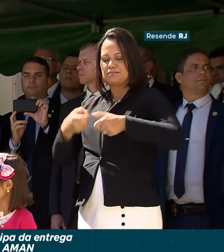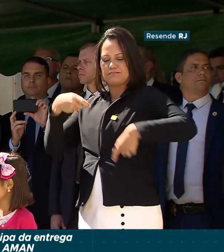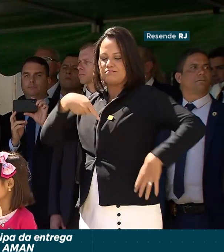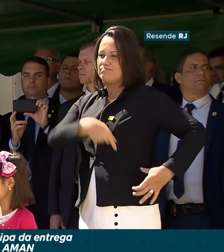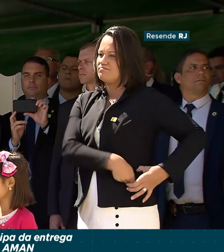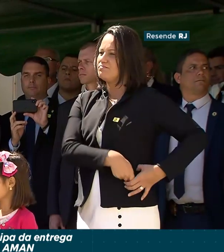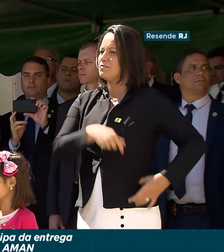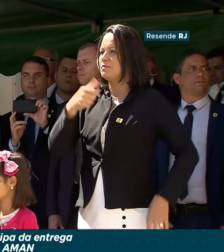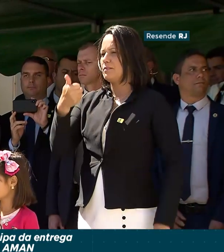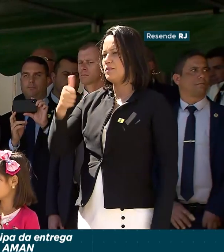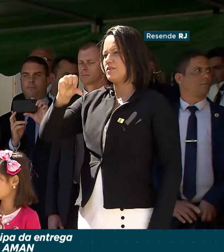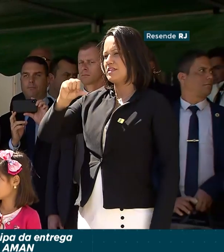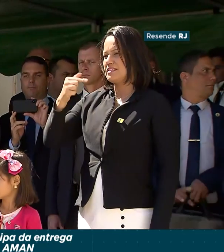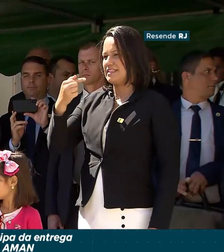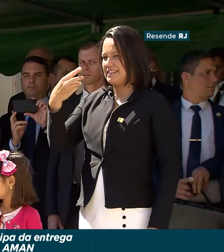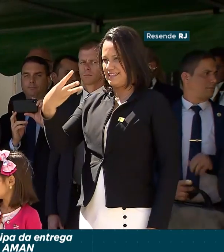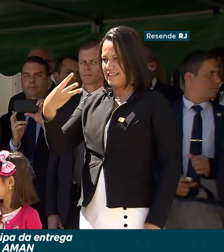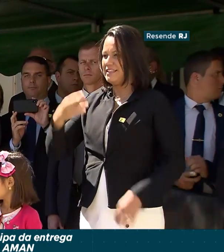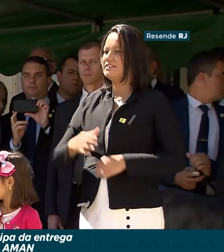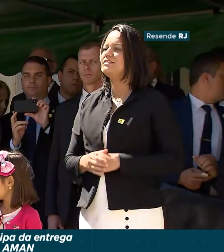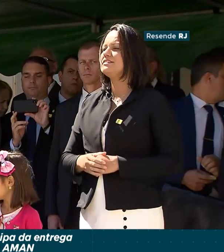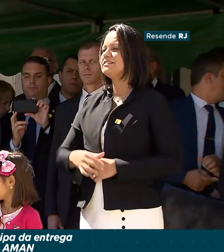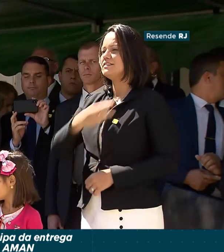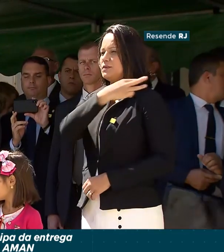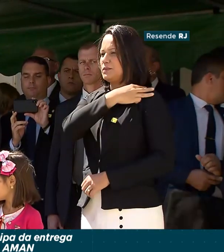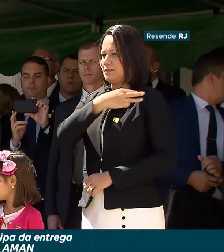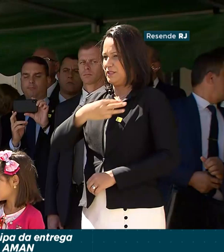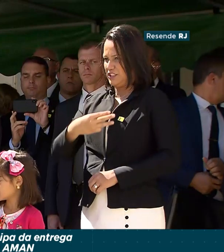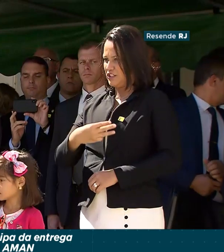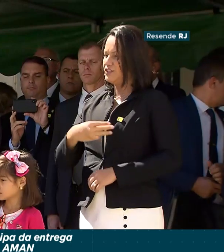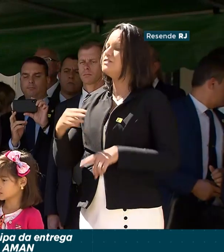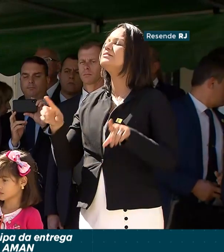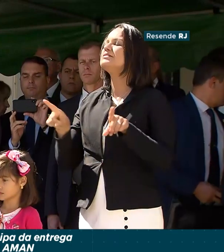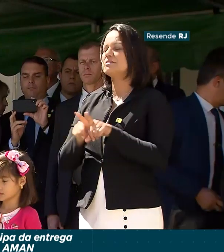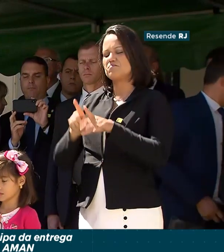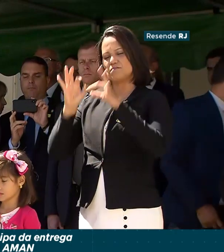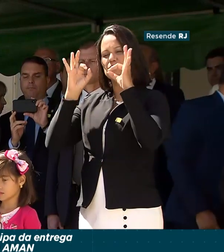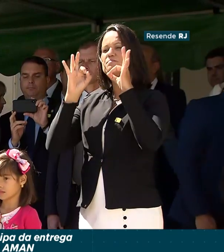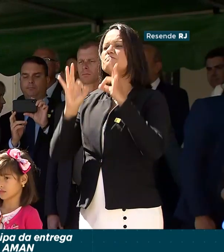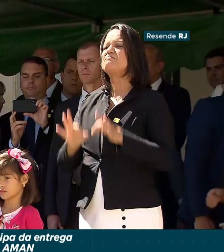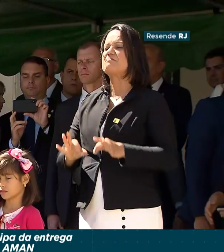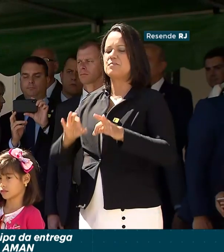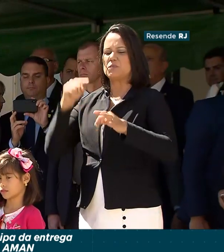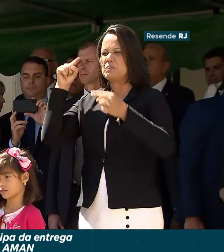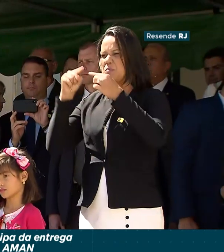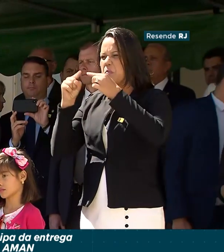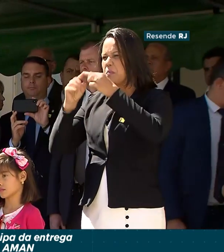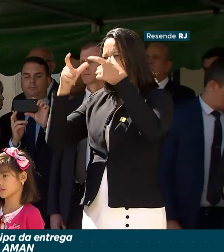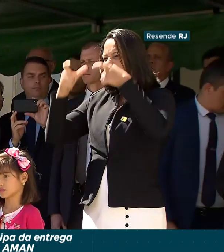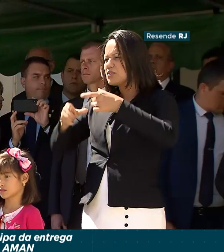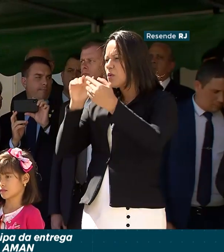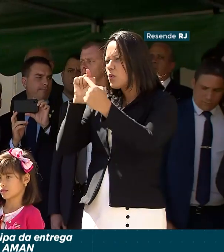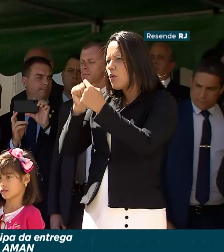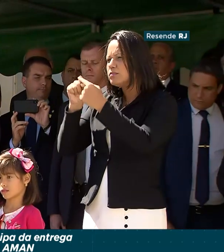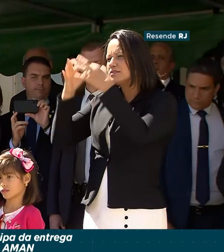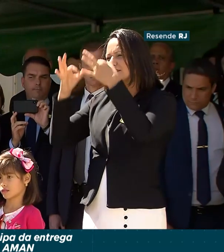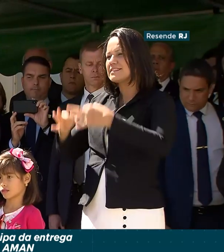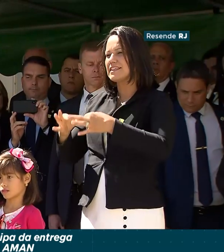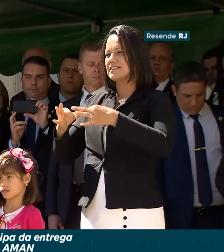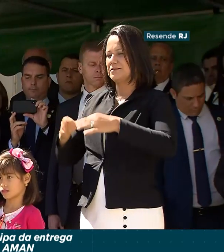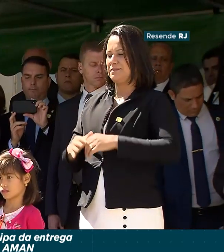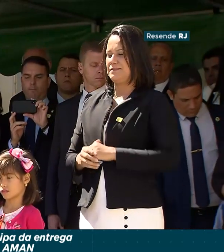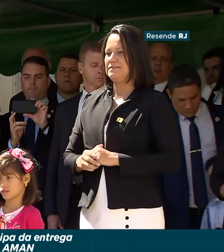73, um ministro também certo no lugar certo.